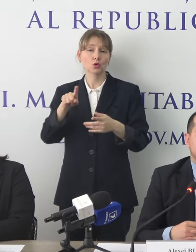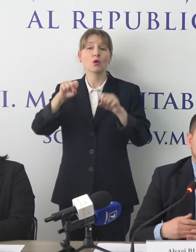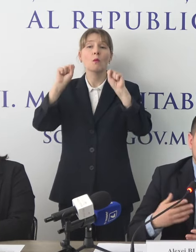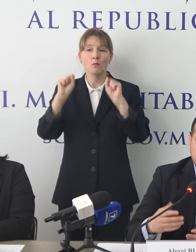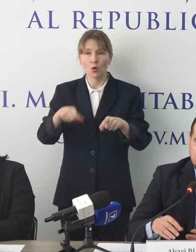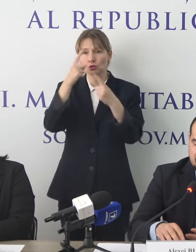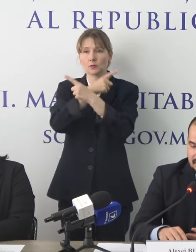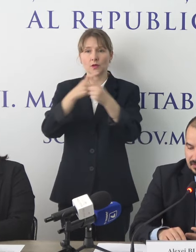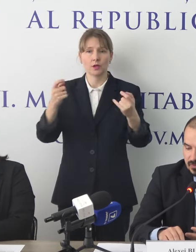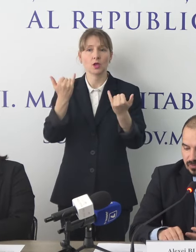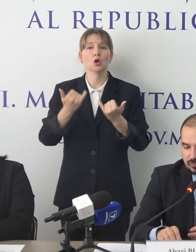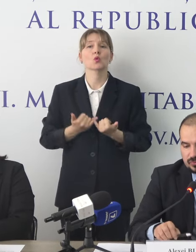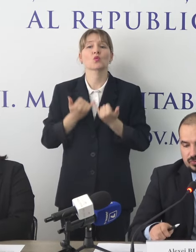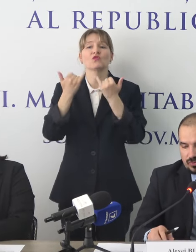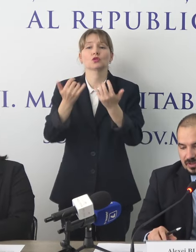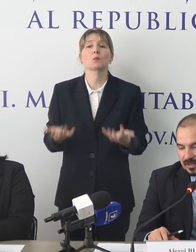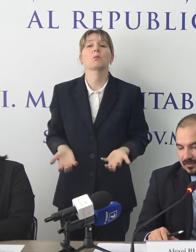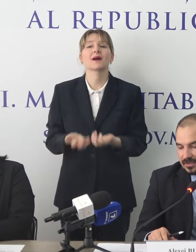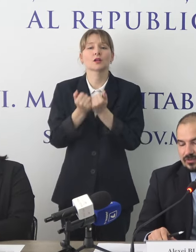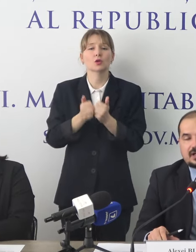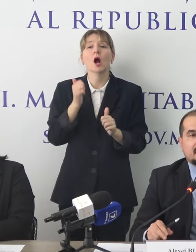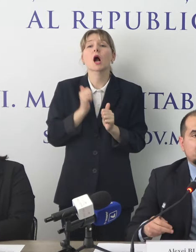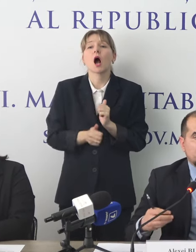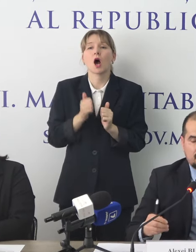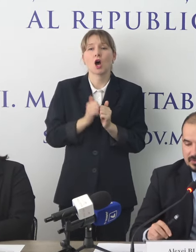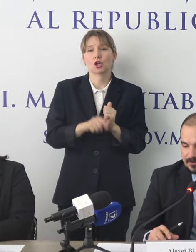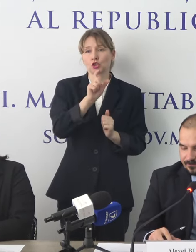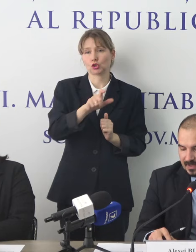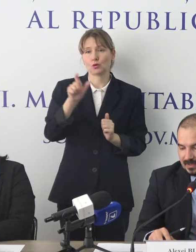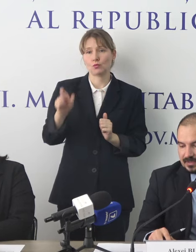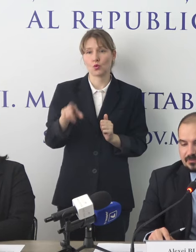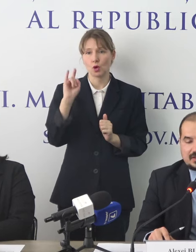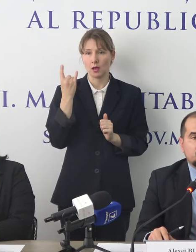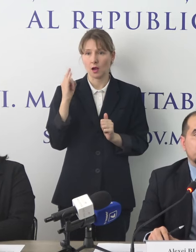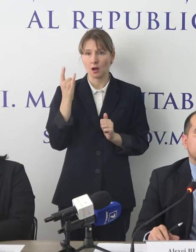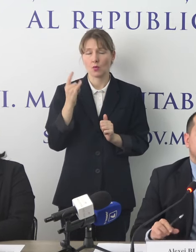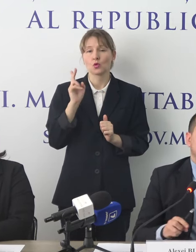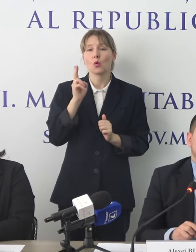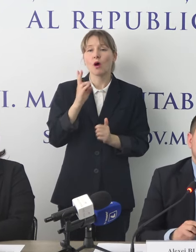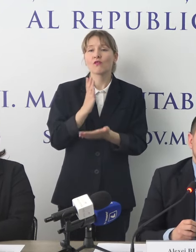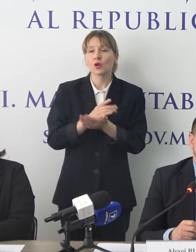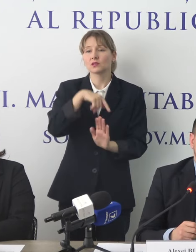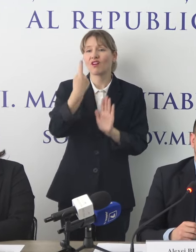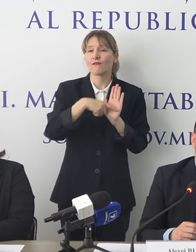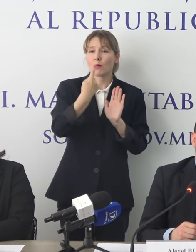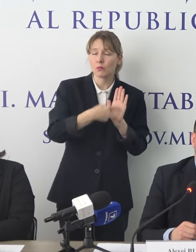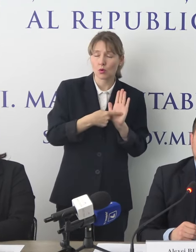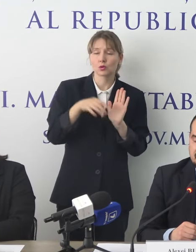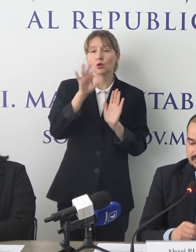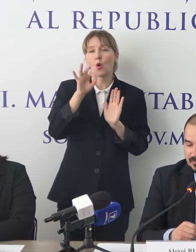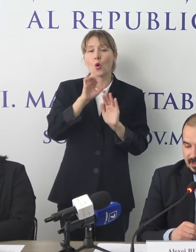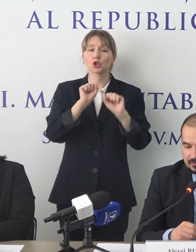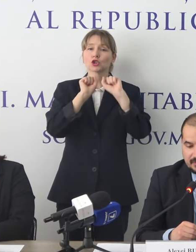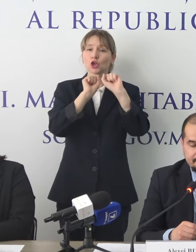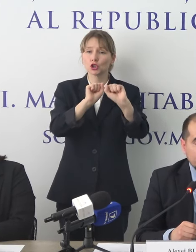putem să oferim suportul tuturor celor care au întrebări cu privire la protecția și drepturile copiilor